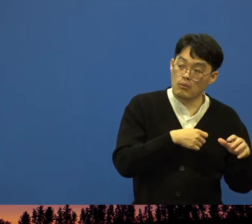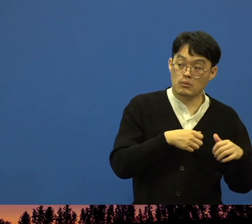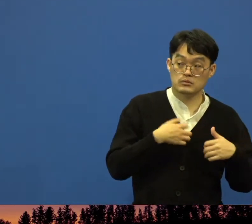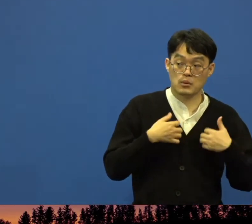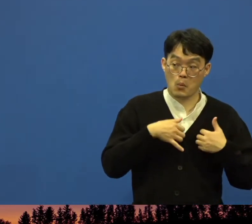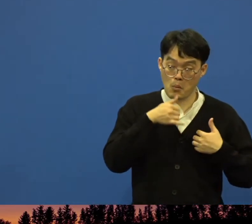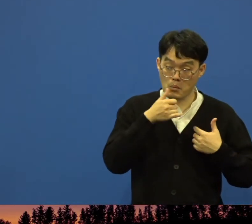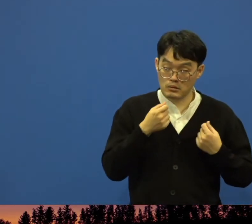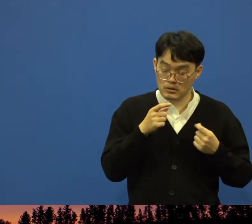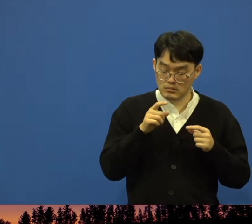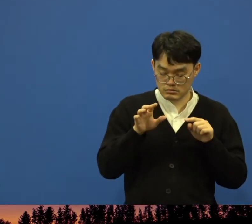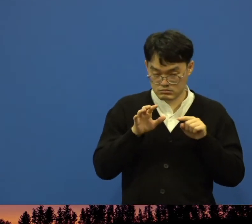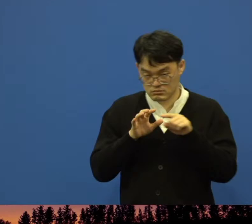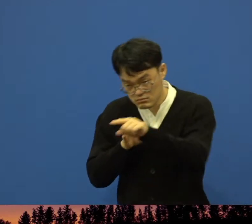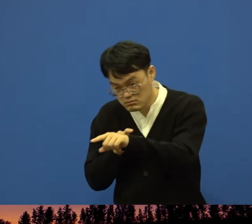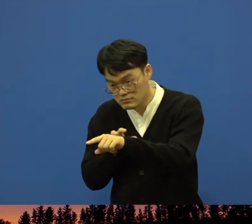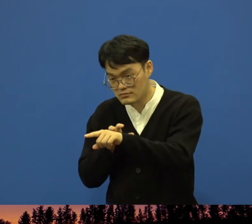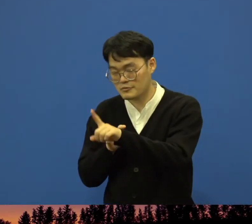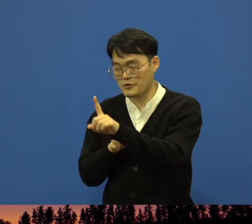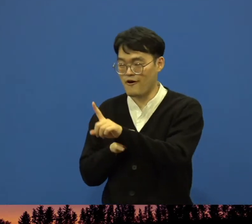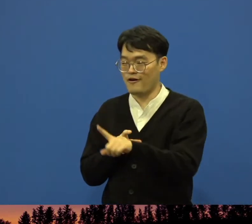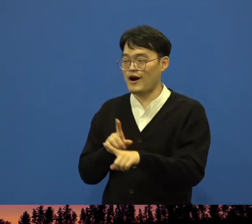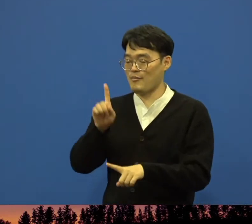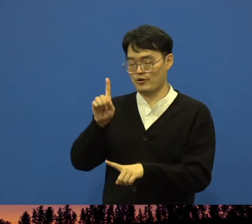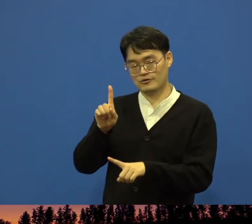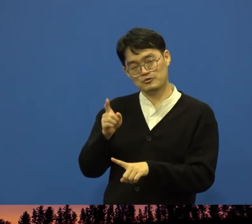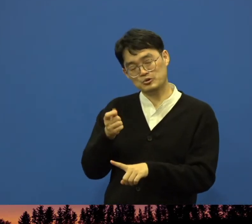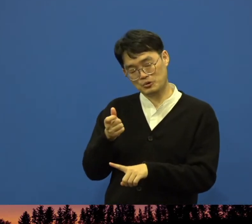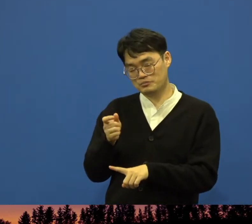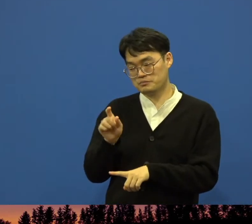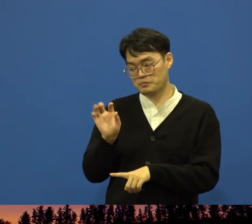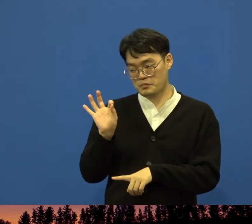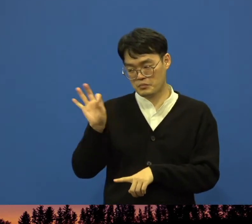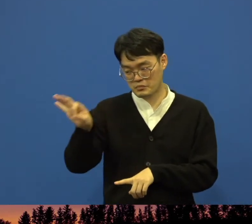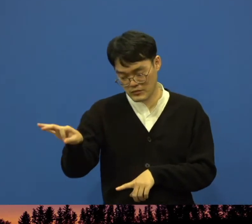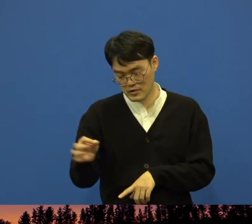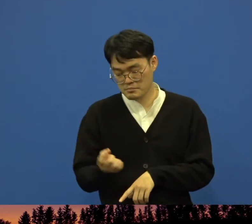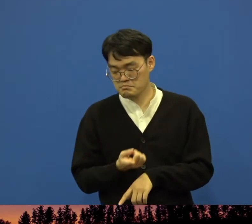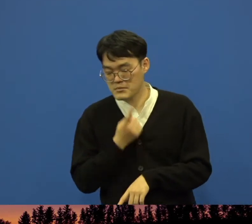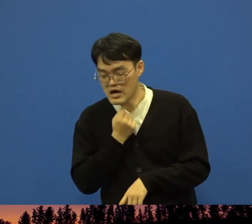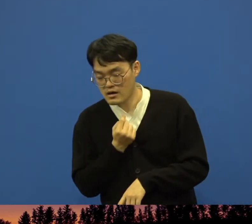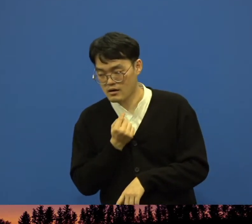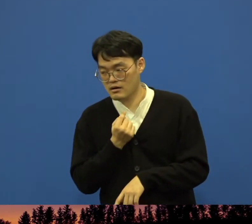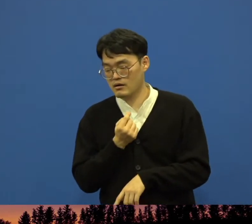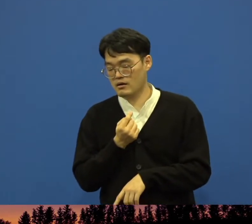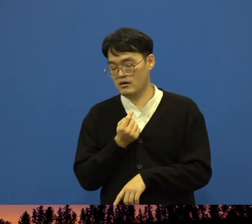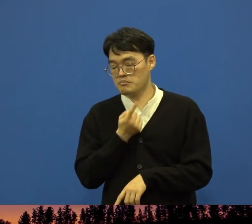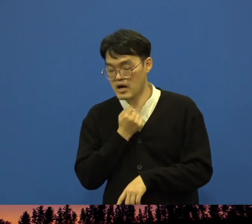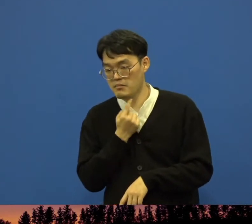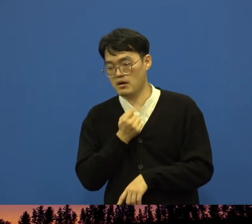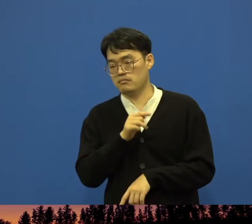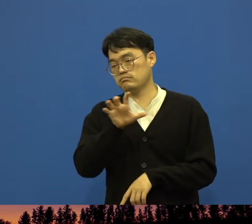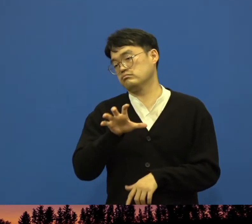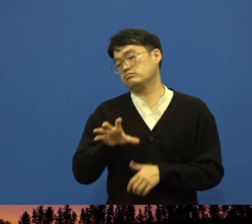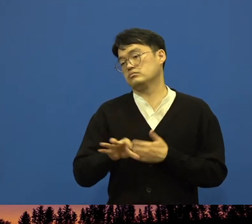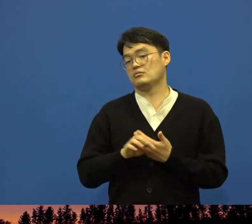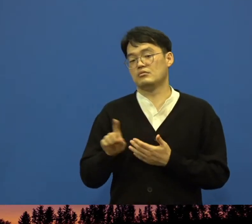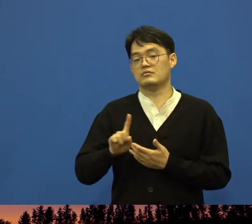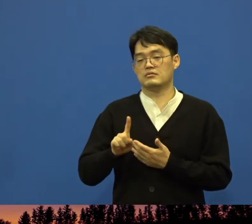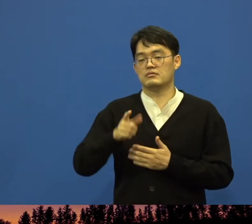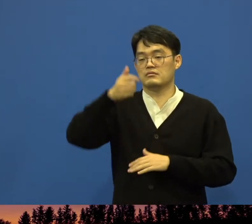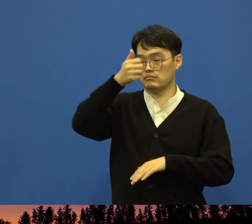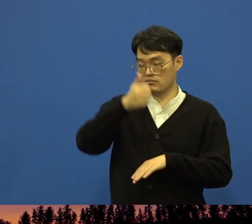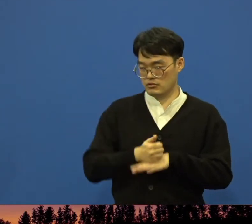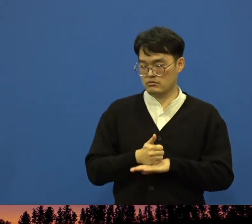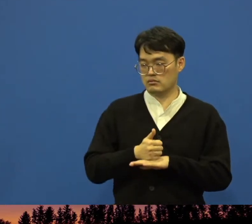뭐 안에 들어가는 거예요. 그게 유혹이죠. 그 근처에 다 열어놓고 이래가 와서 이제 유혹을